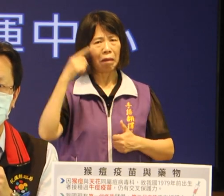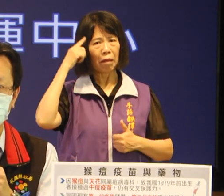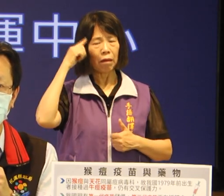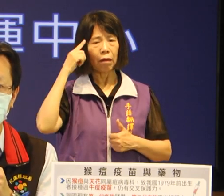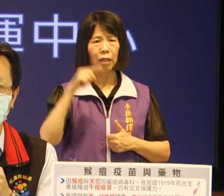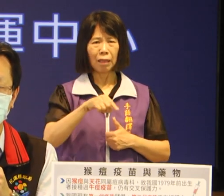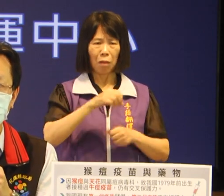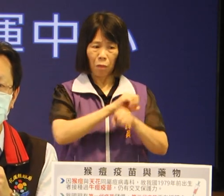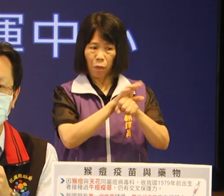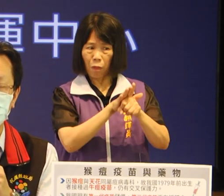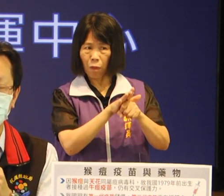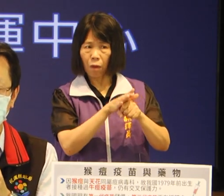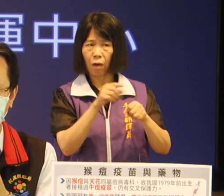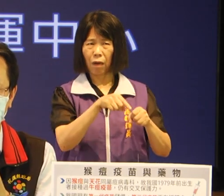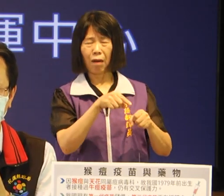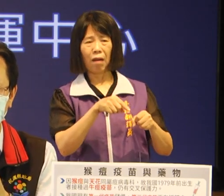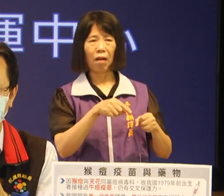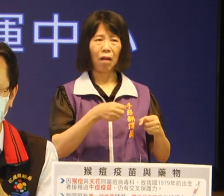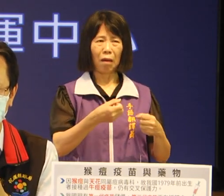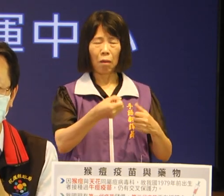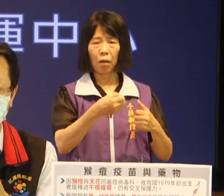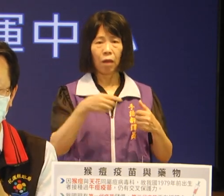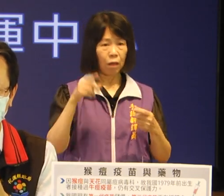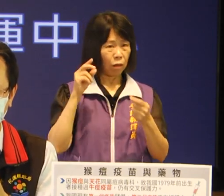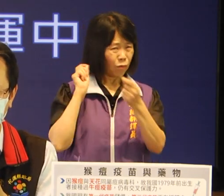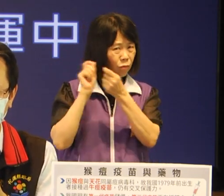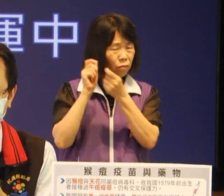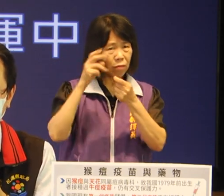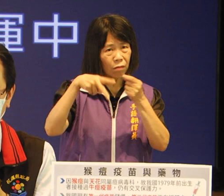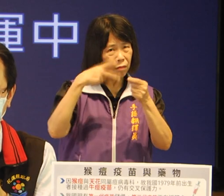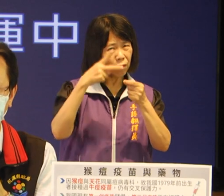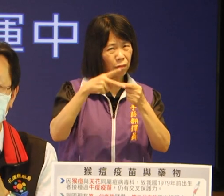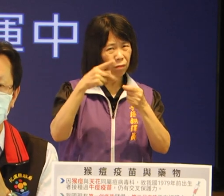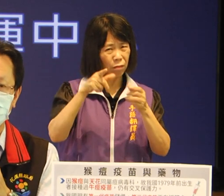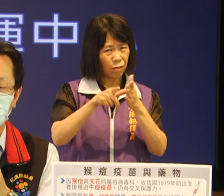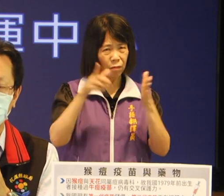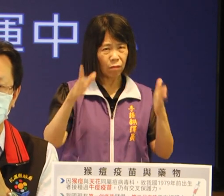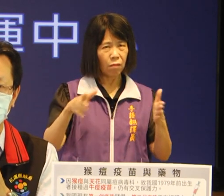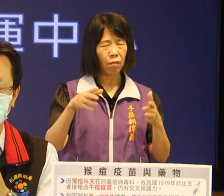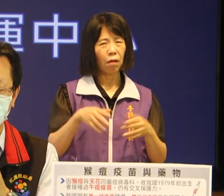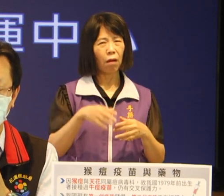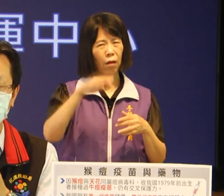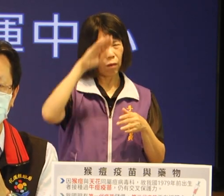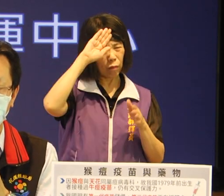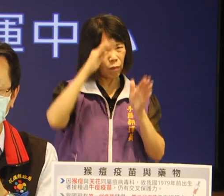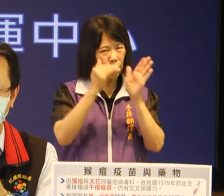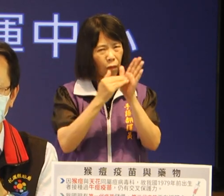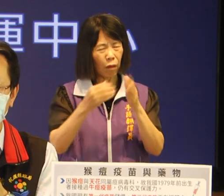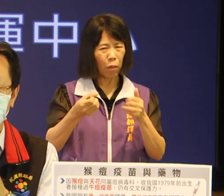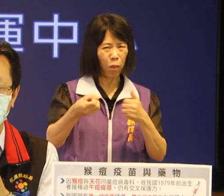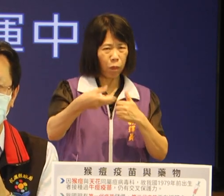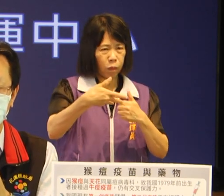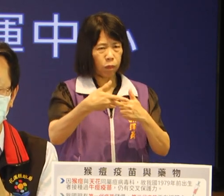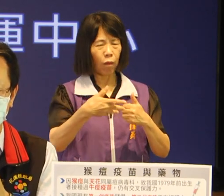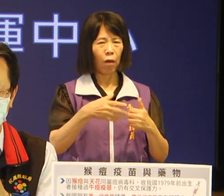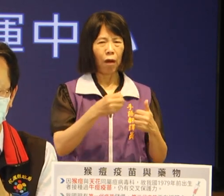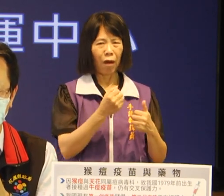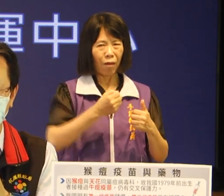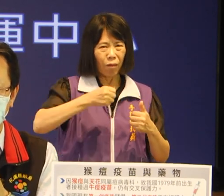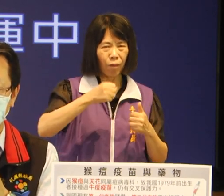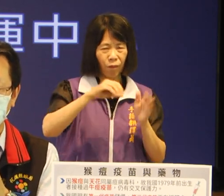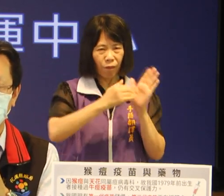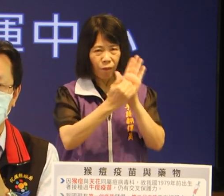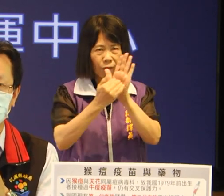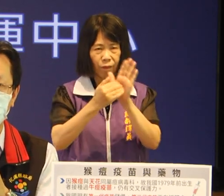到就新冠病毒，想到这两年这么辛苦的抗疫的过程那就是很担心跟害怕。那其